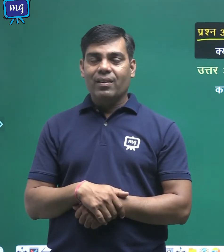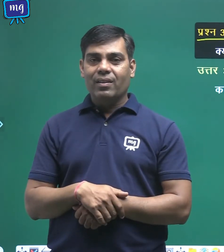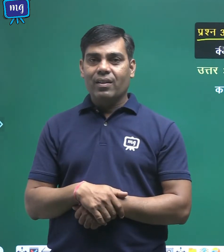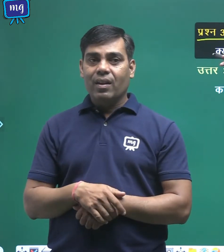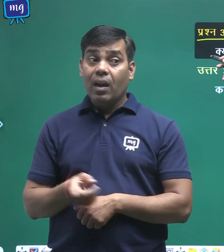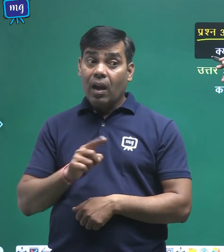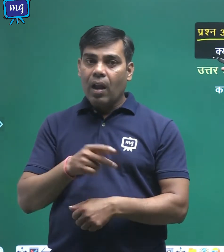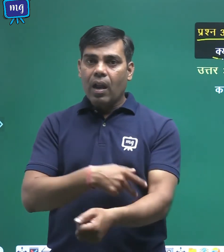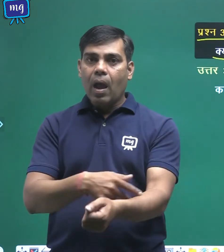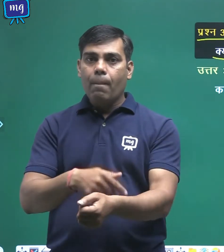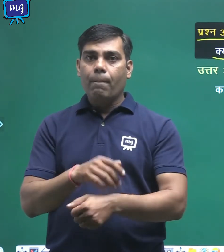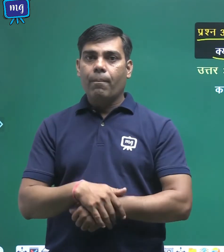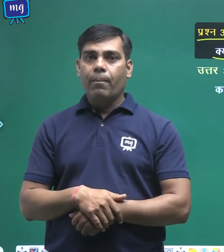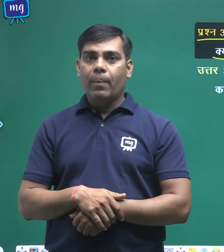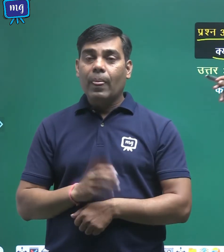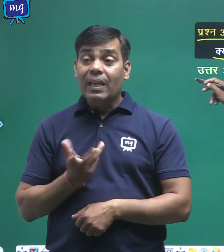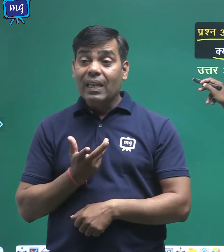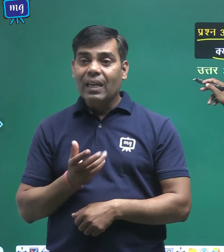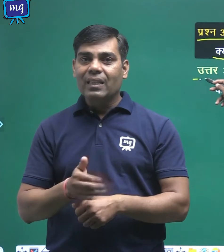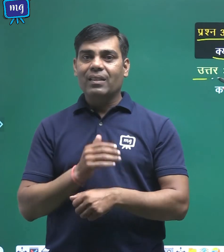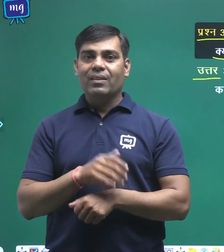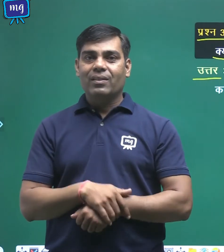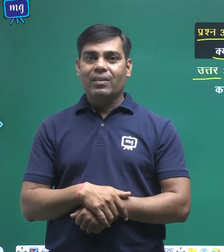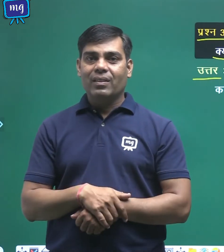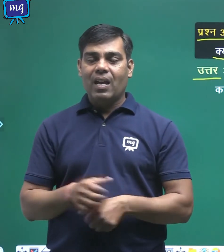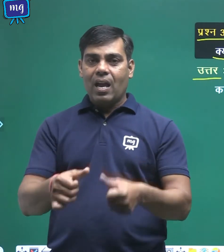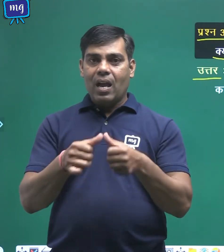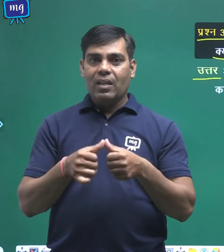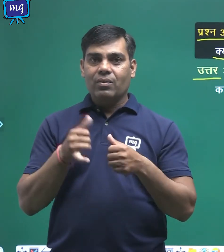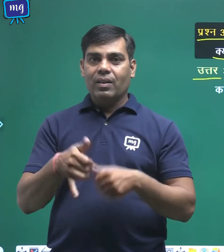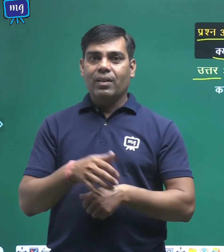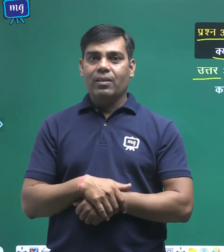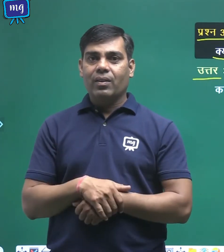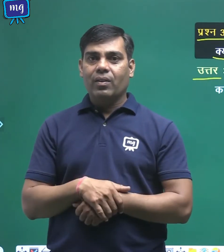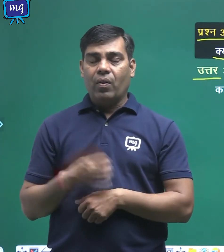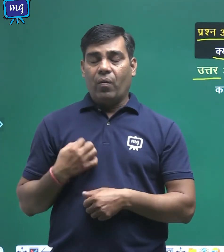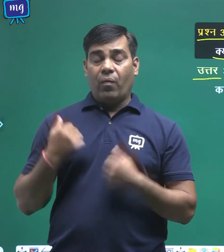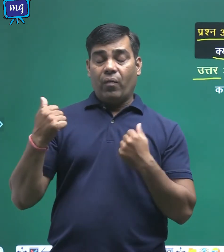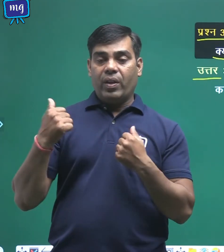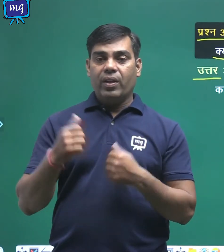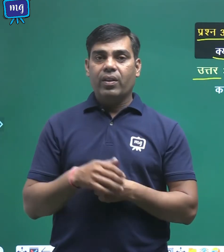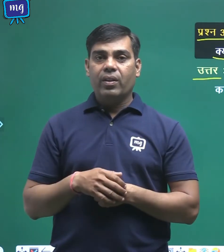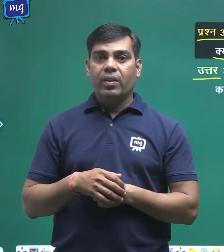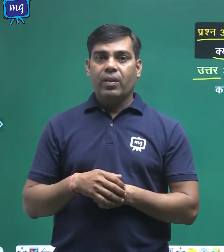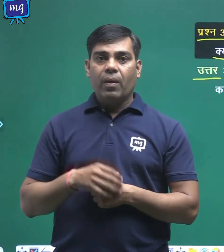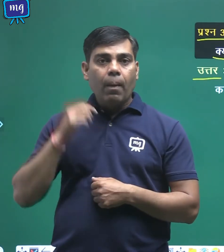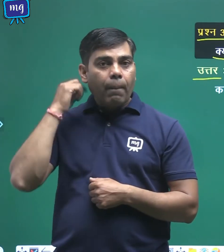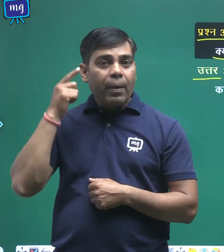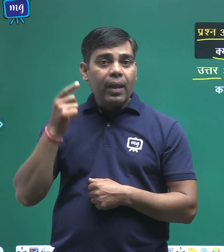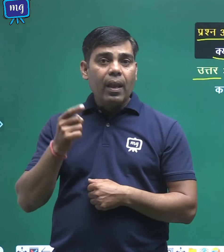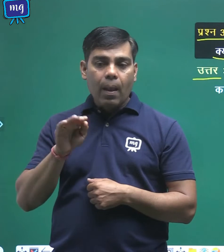का नाम क्या था? उत्तर है वीर भील बालिका